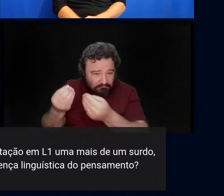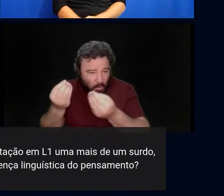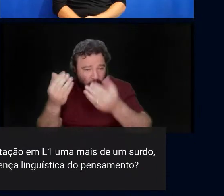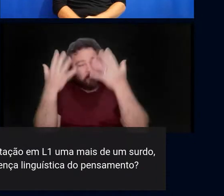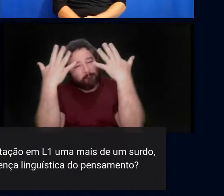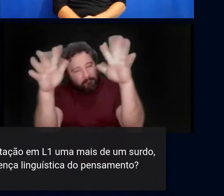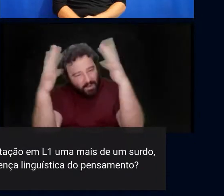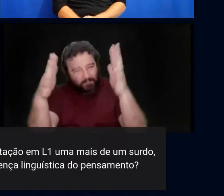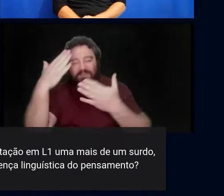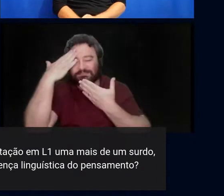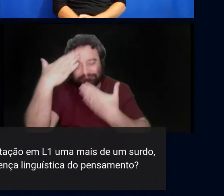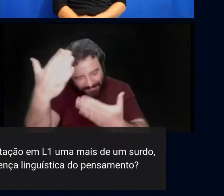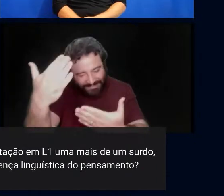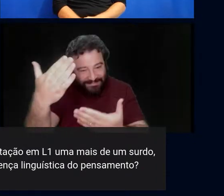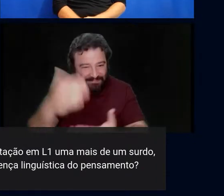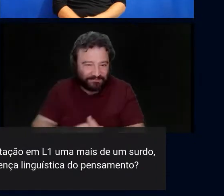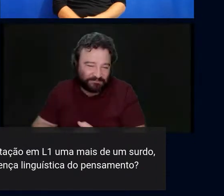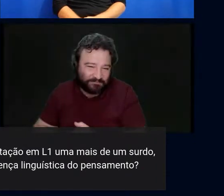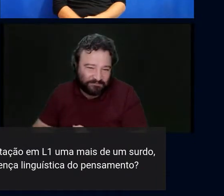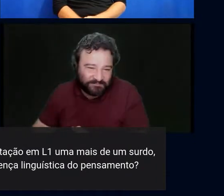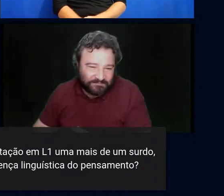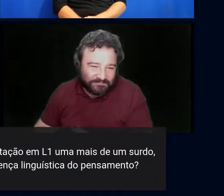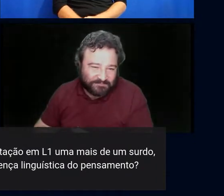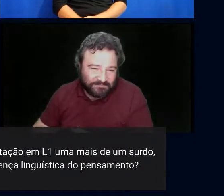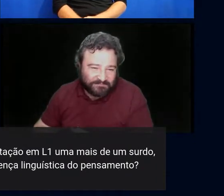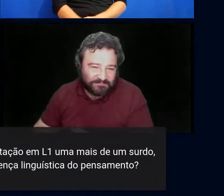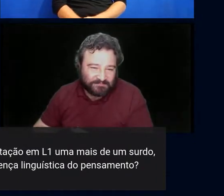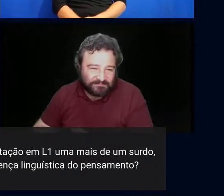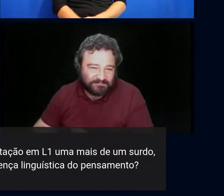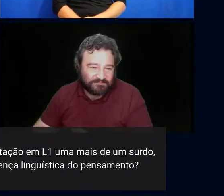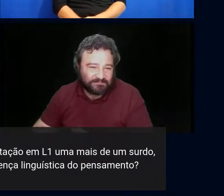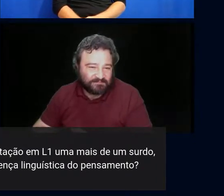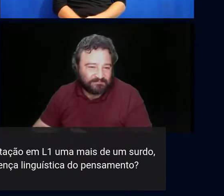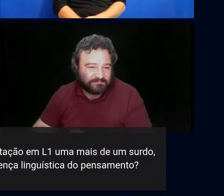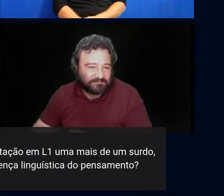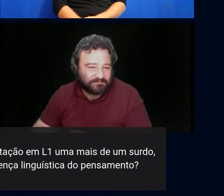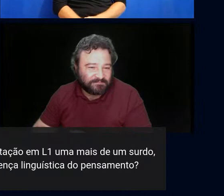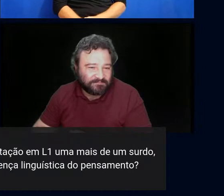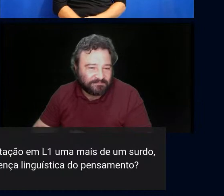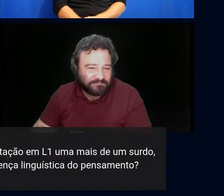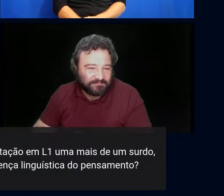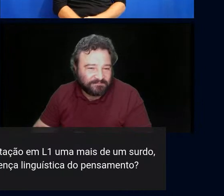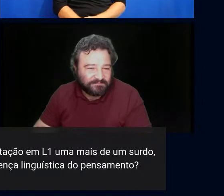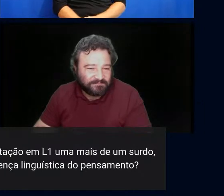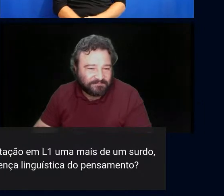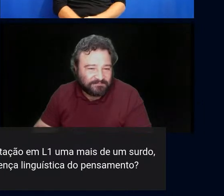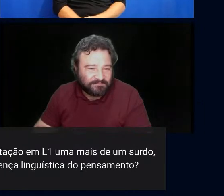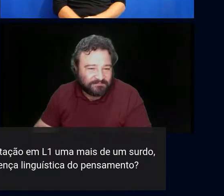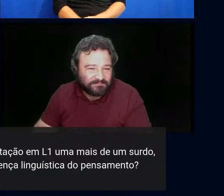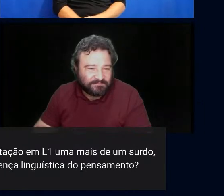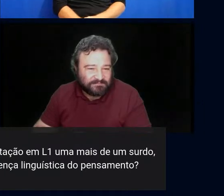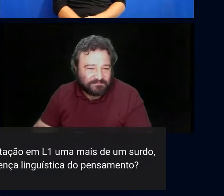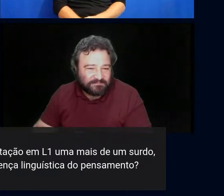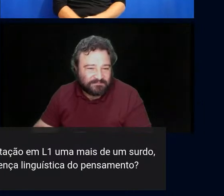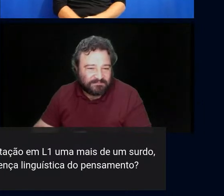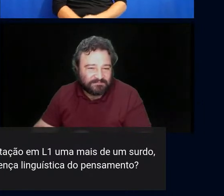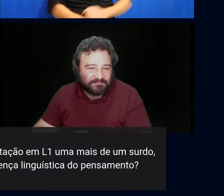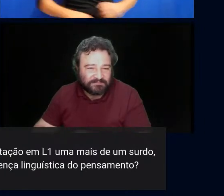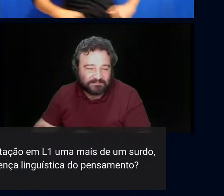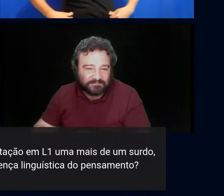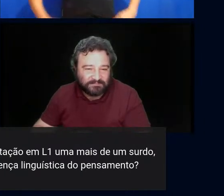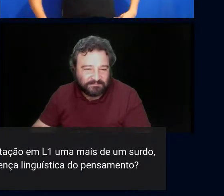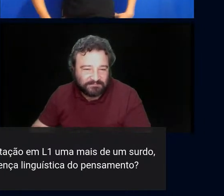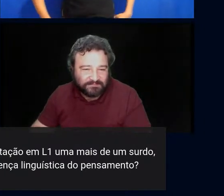essa diferença linguística. Eh, com pensamento e parabéns e agradeço a oportunidade. Então, obrigada pela